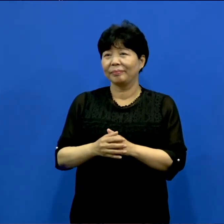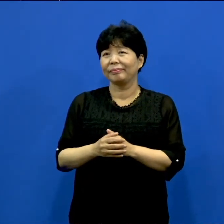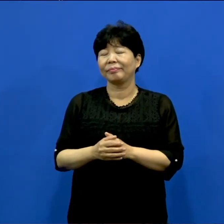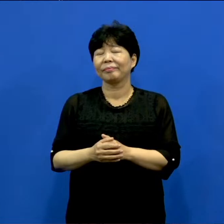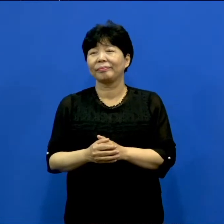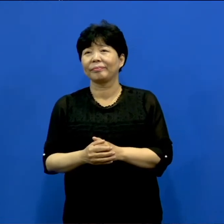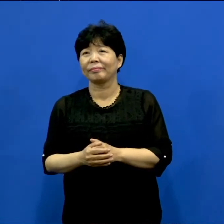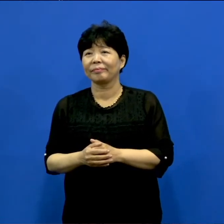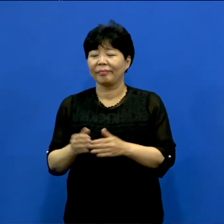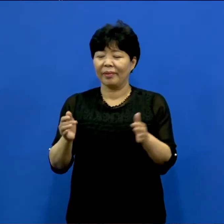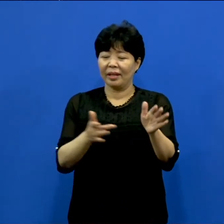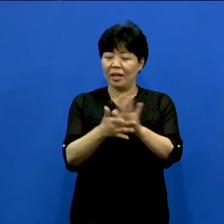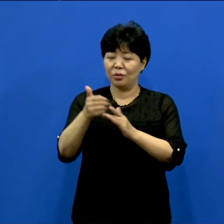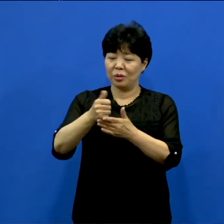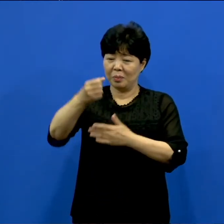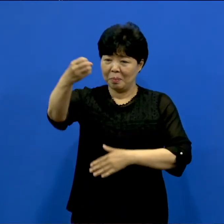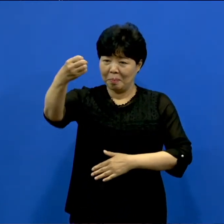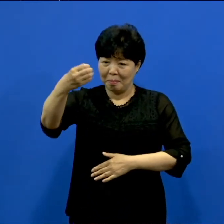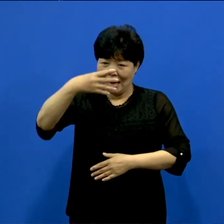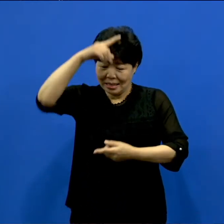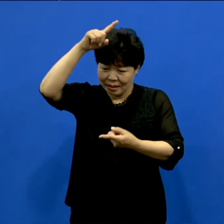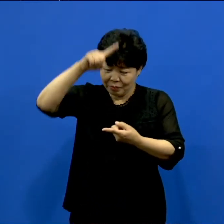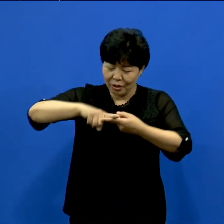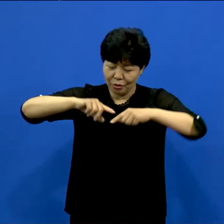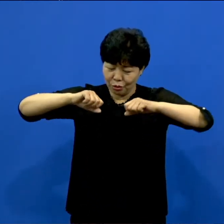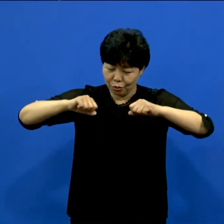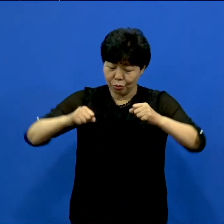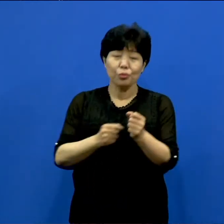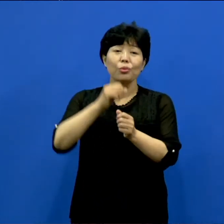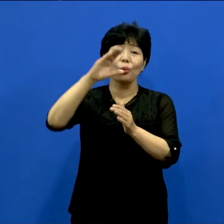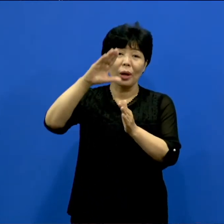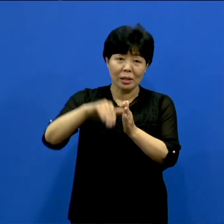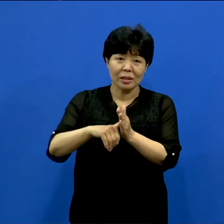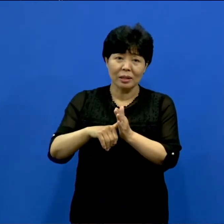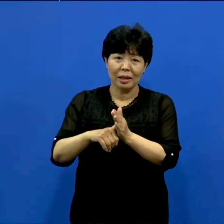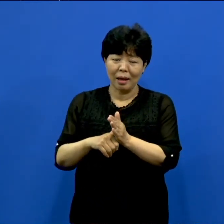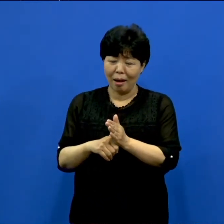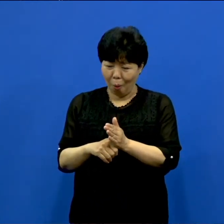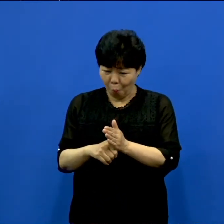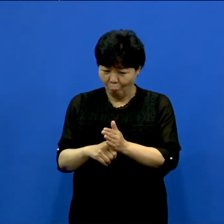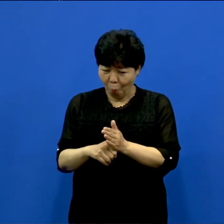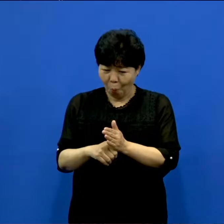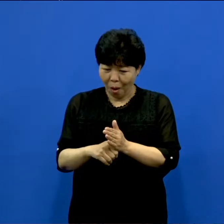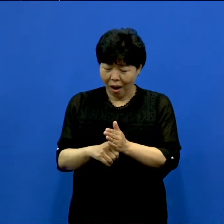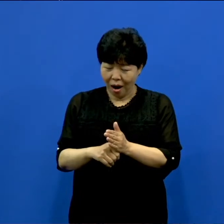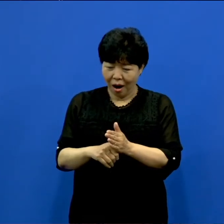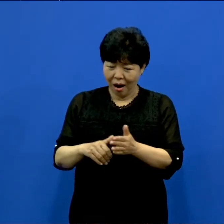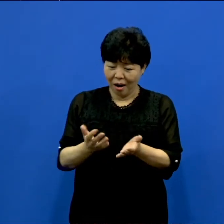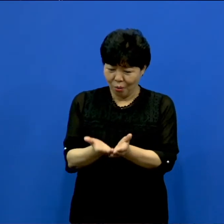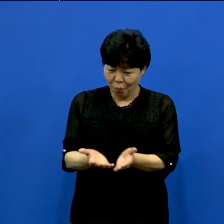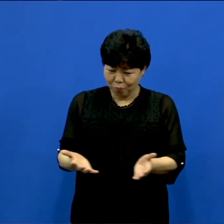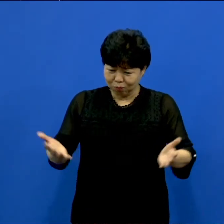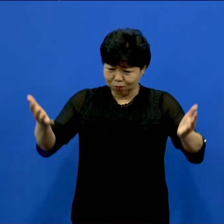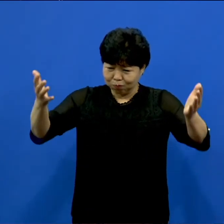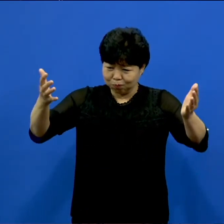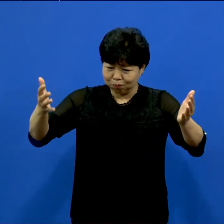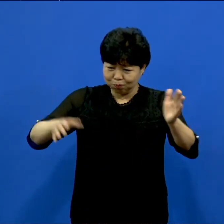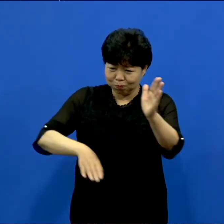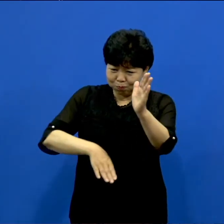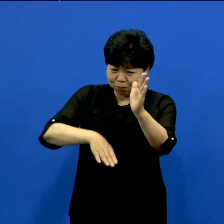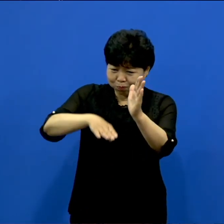그 말씀대로 했는데 갑자기 고기가 막 잡혀가지고 그물이 찢어지니까 베드로는 지금 자기의